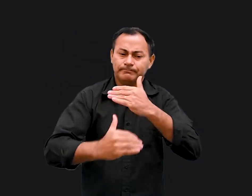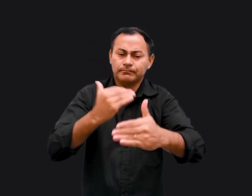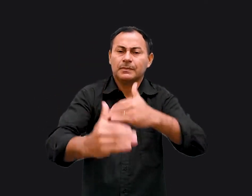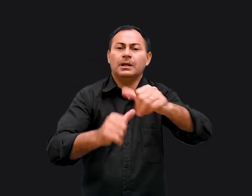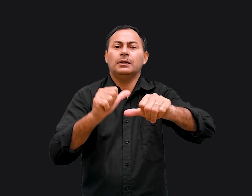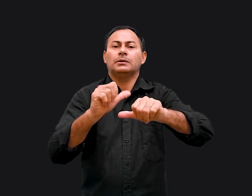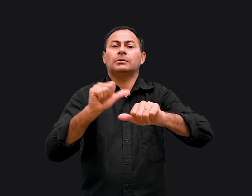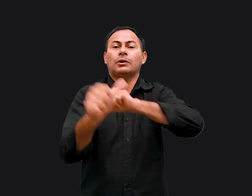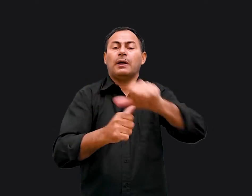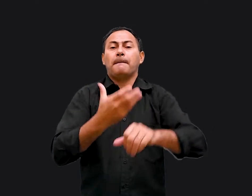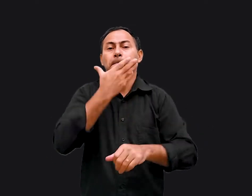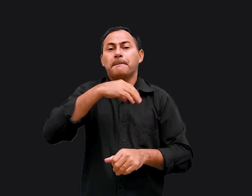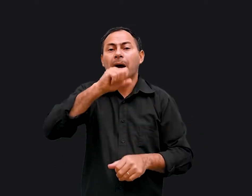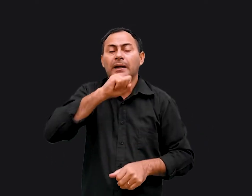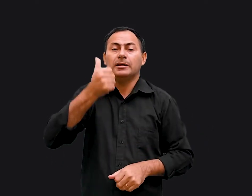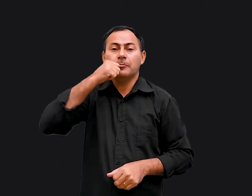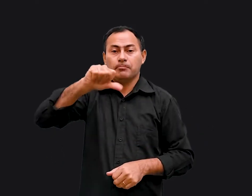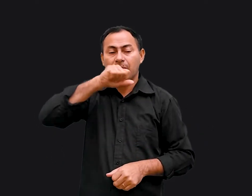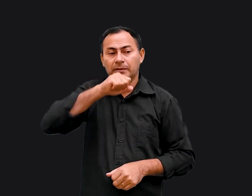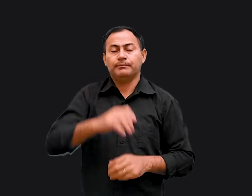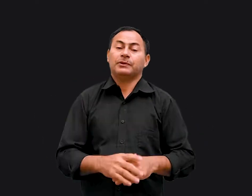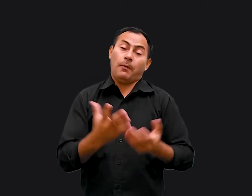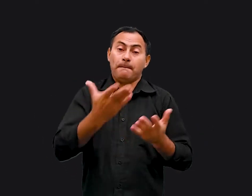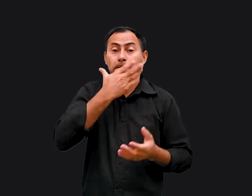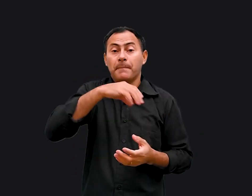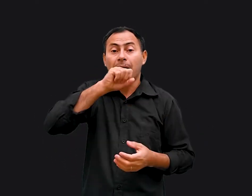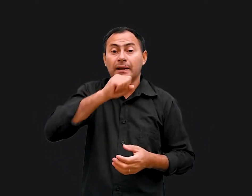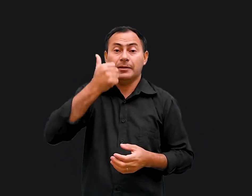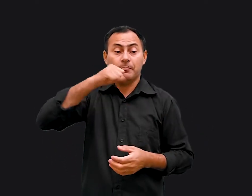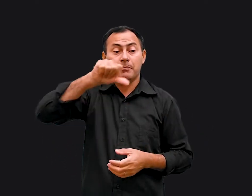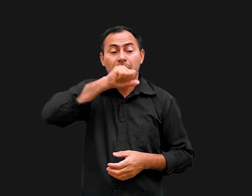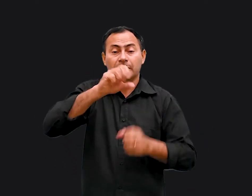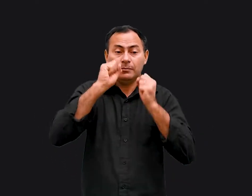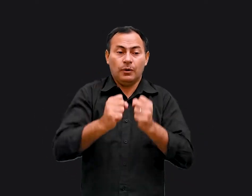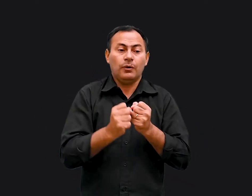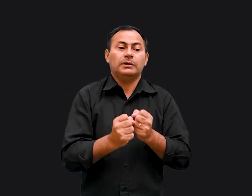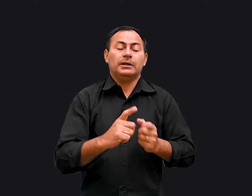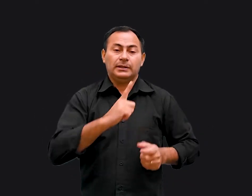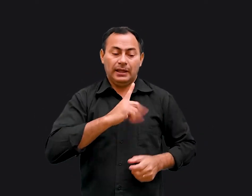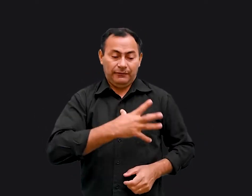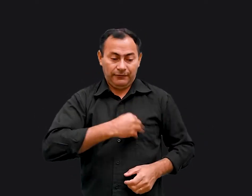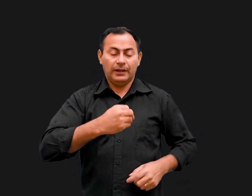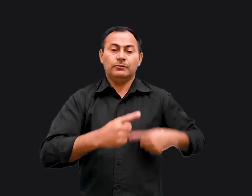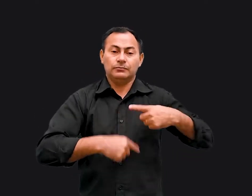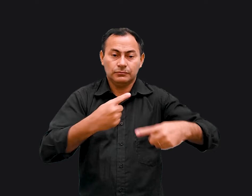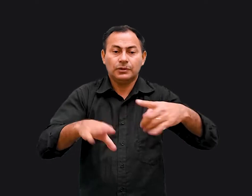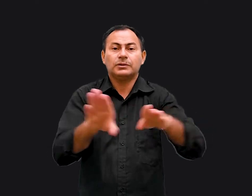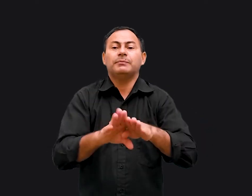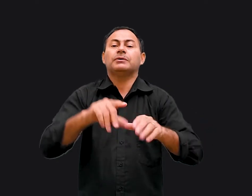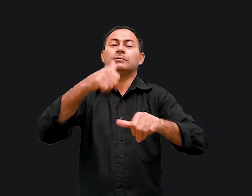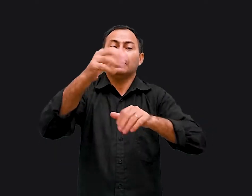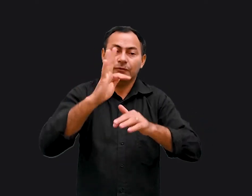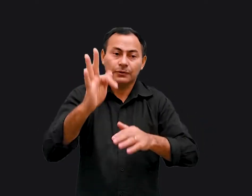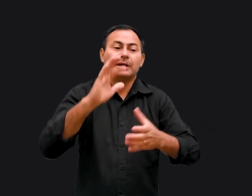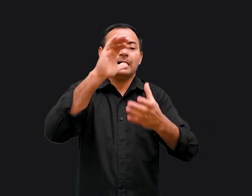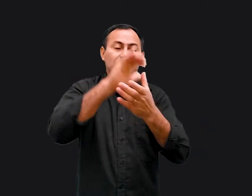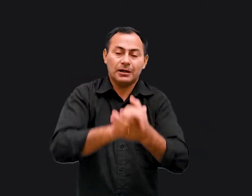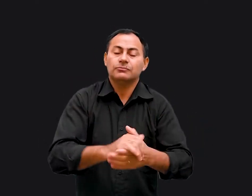tornar pais. E então, como pais, eles poderiam produzir pessoas que um dia também se tornariam parceiros e pais,